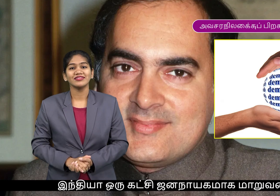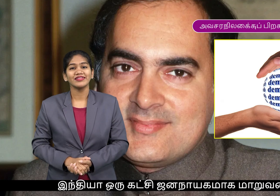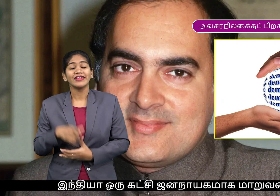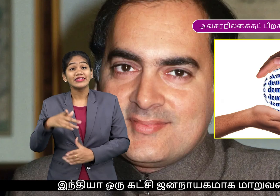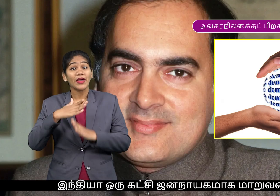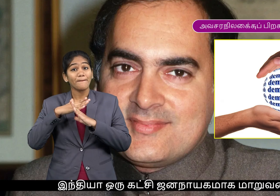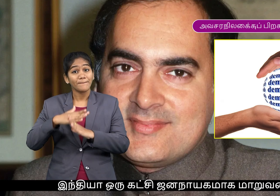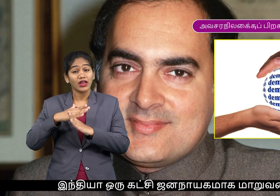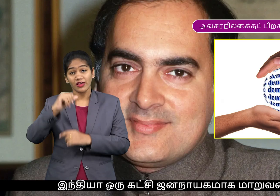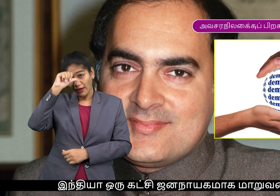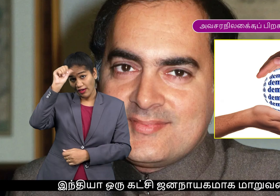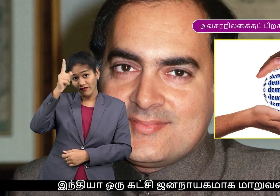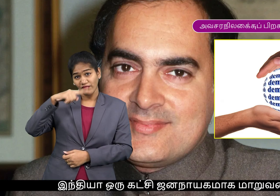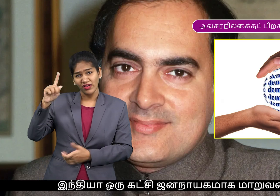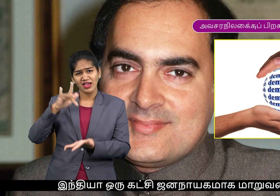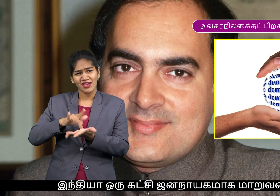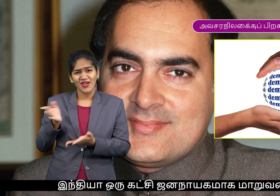கட்சி ஜனநாயகமாக மாறுவதை தடுக்கிறது.